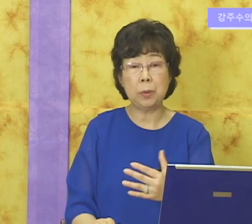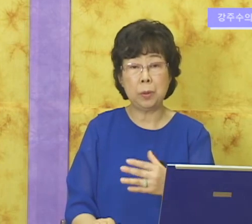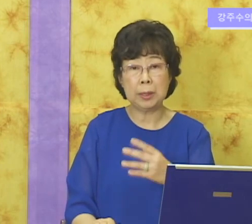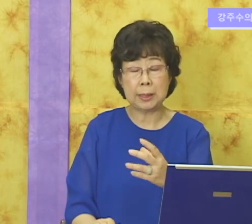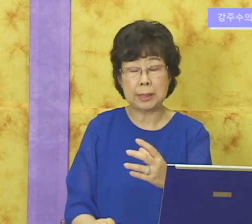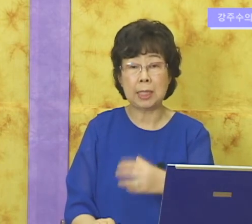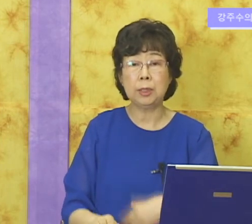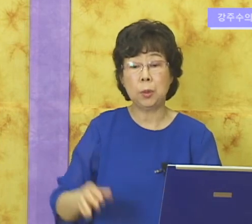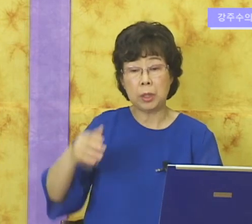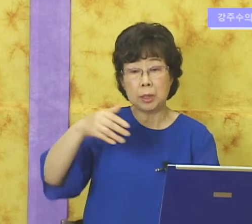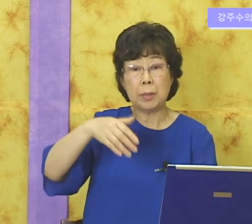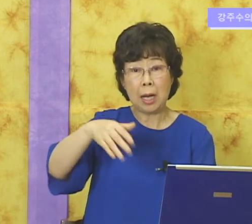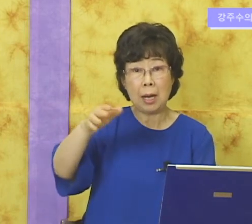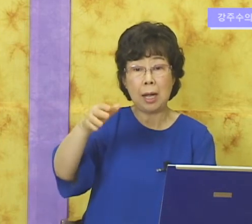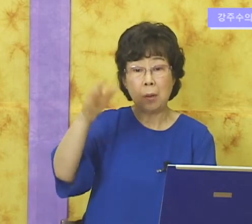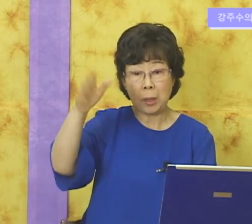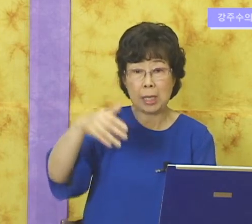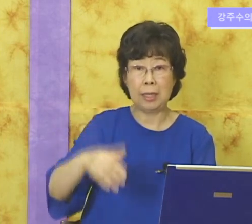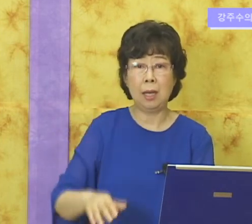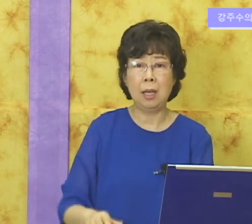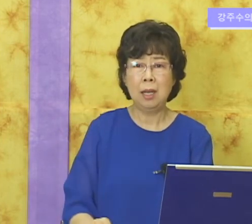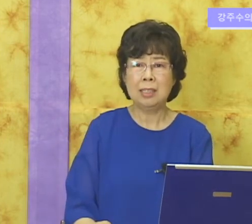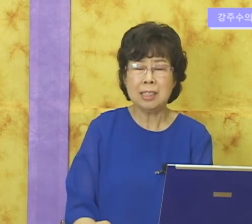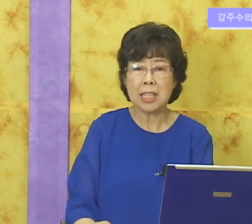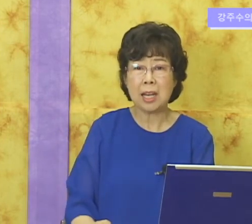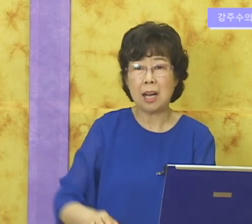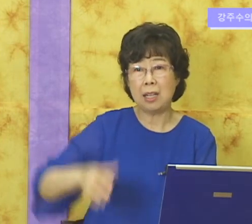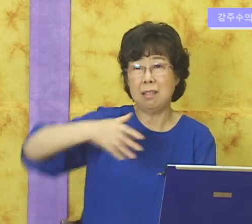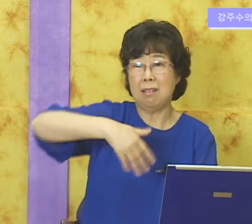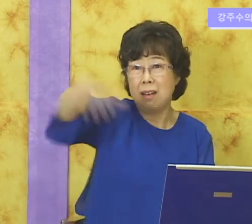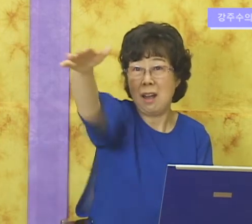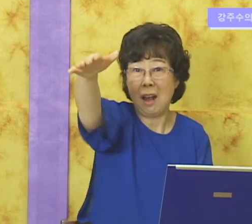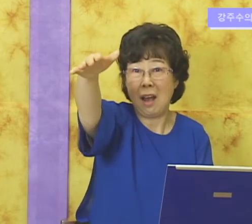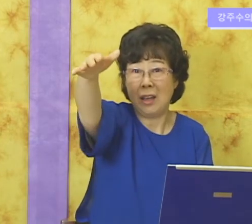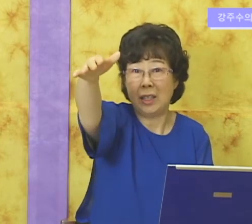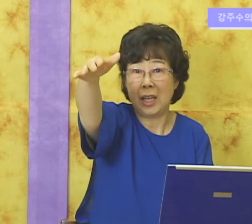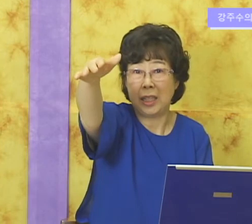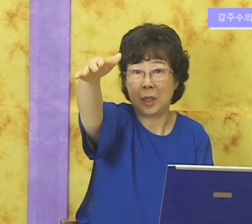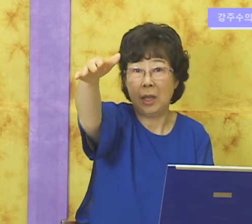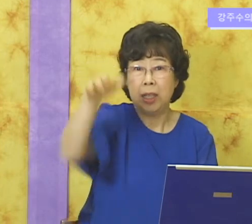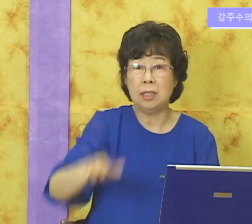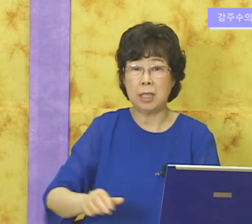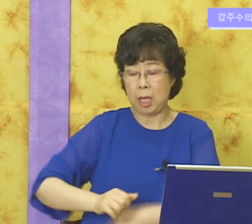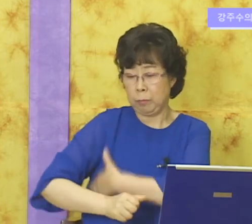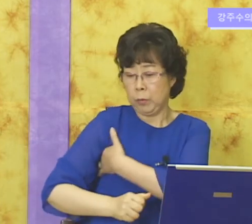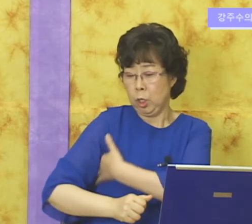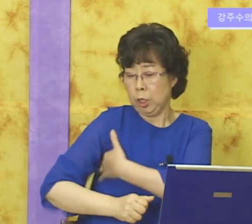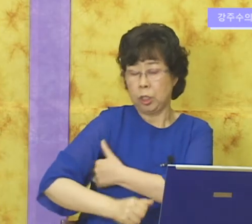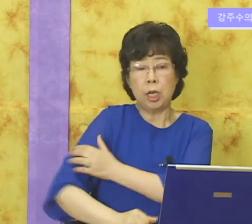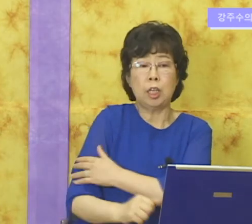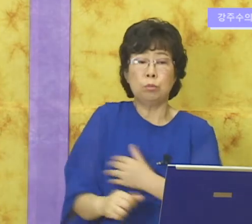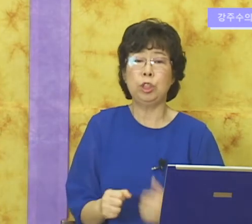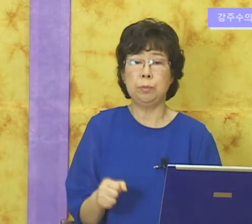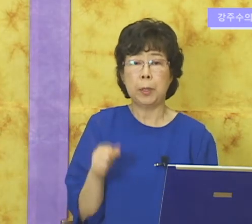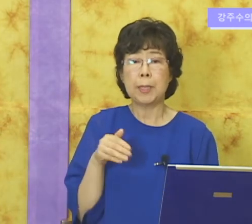부드럽고 작은 소리 같으면 가라, 오라인데 크게 가라 할 때는 가라 이렇게 해야 되죠. 이럴 때 겨드랑을 붙이면